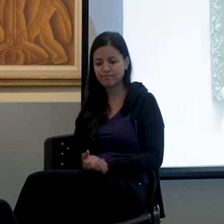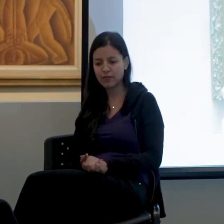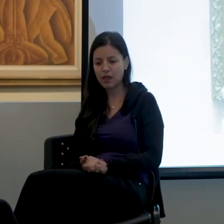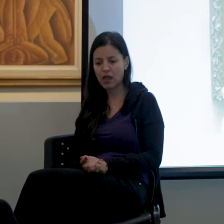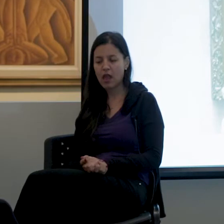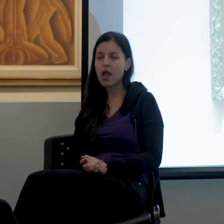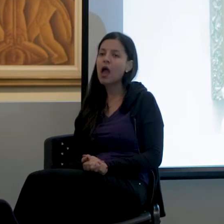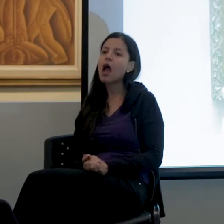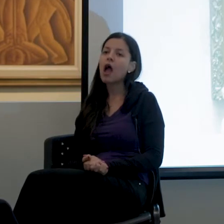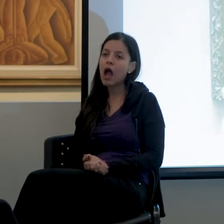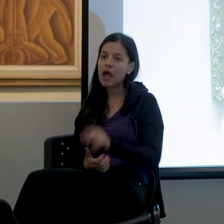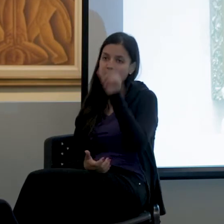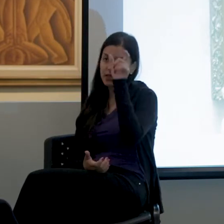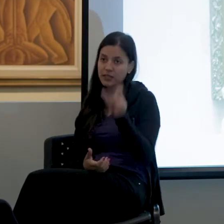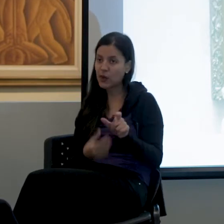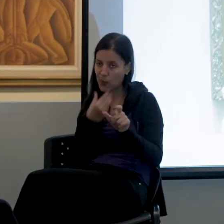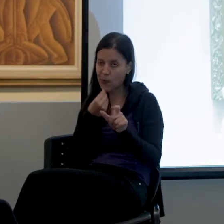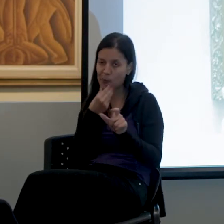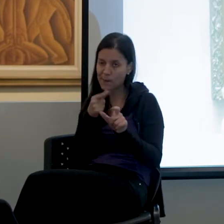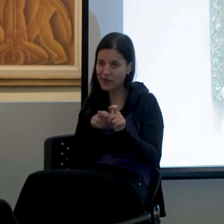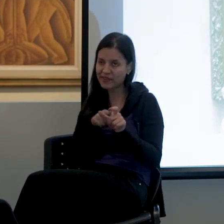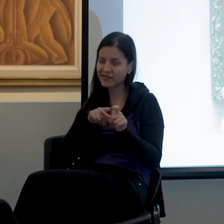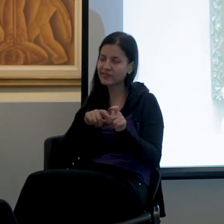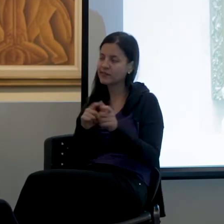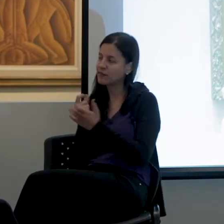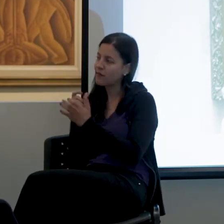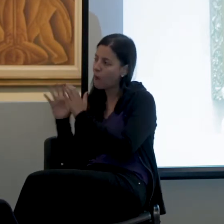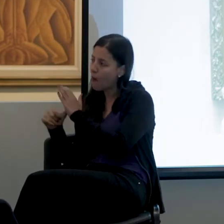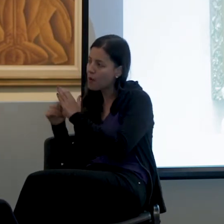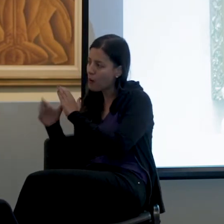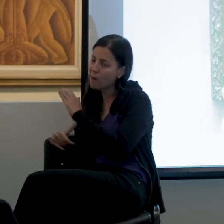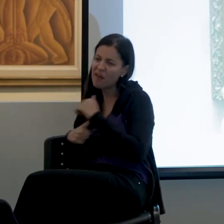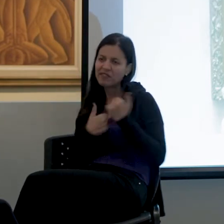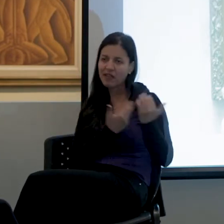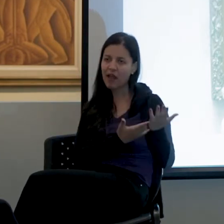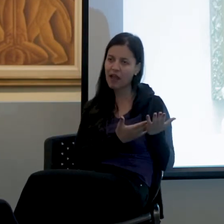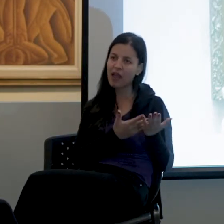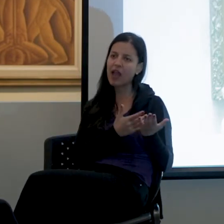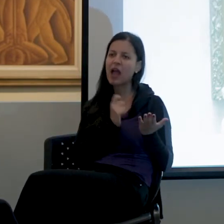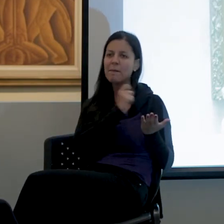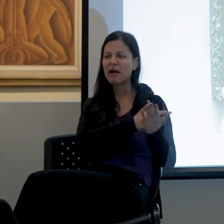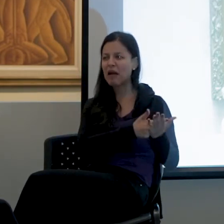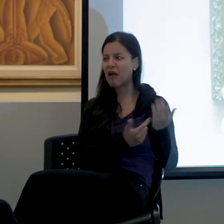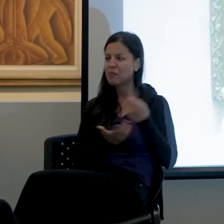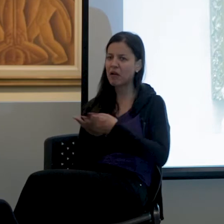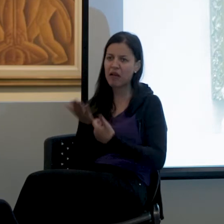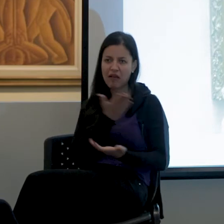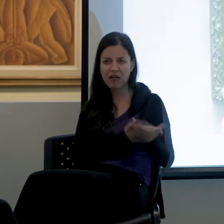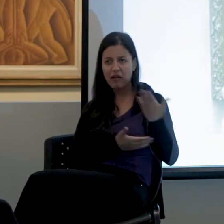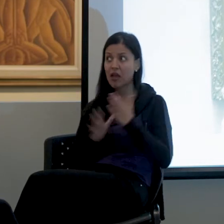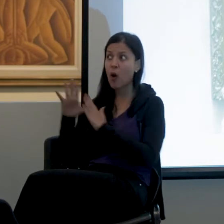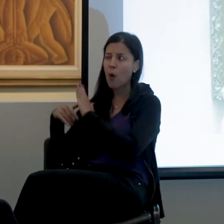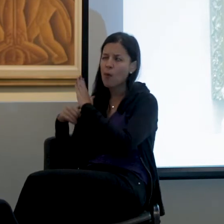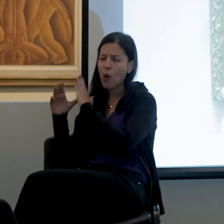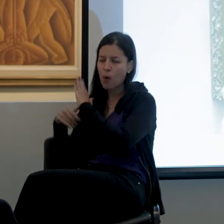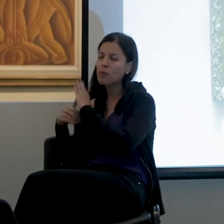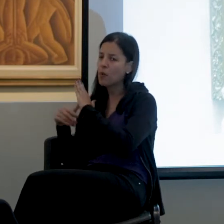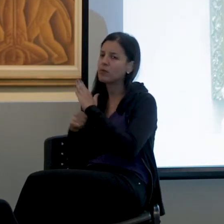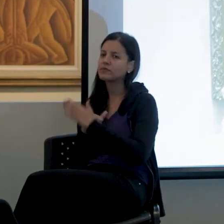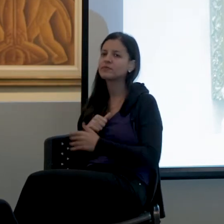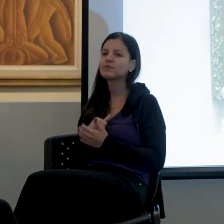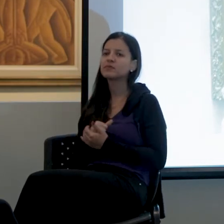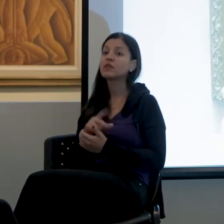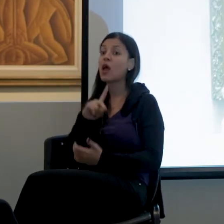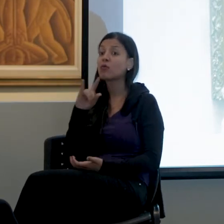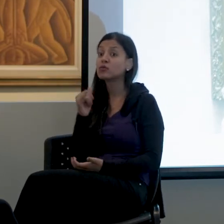Aí eles contratavam esse cara, o cara roubava, ia levando para eles e tal, e eles pagavam lá umas coisas e tal, roubou um monte de coisa para eles. Até que um